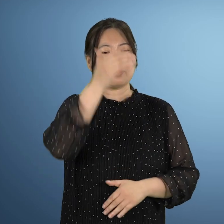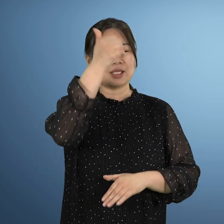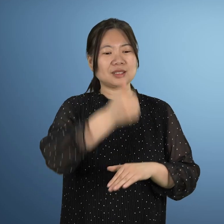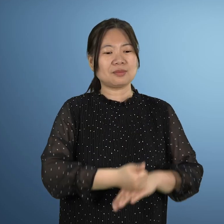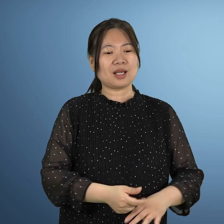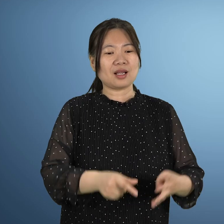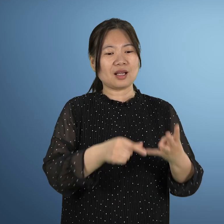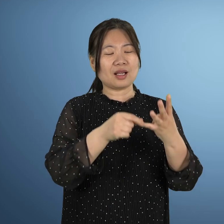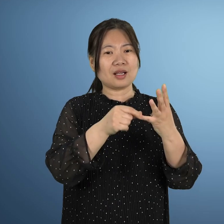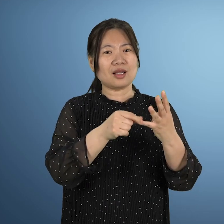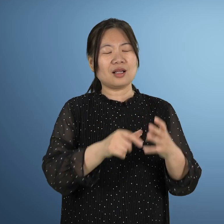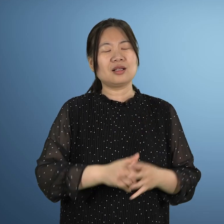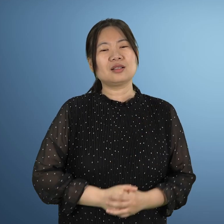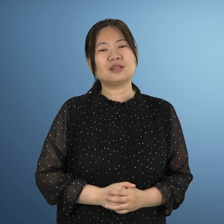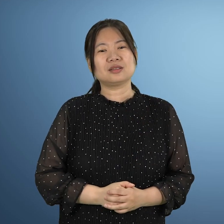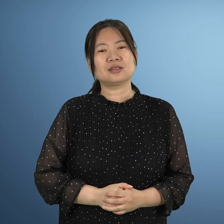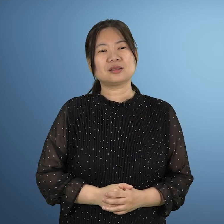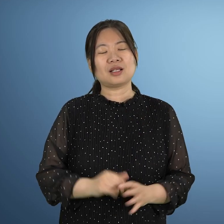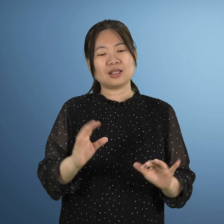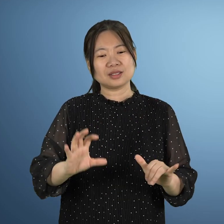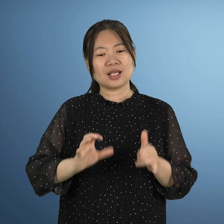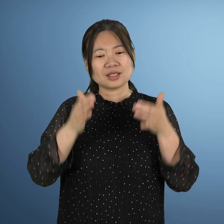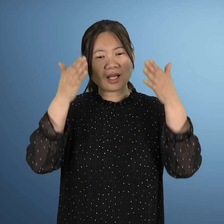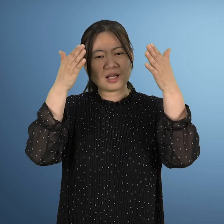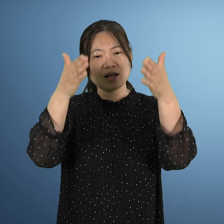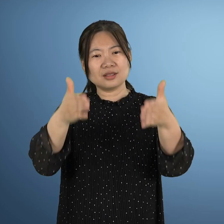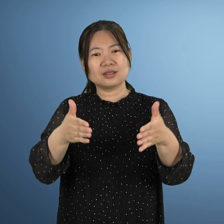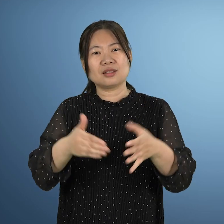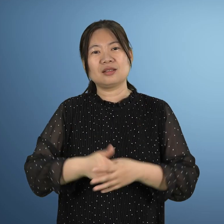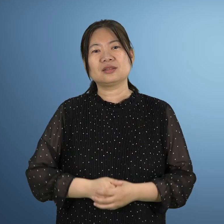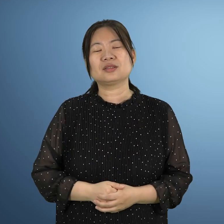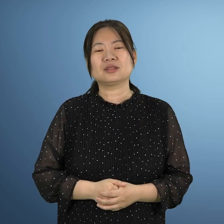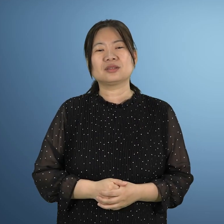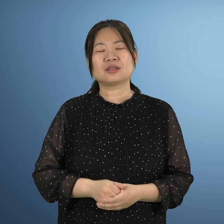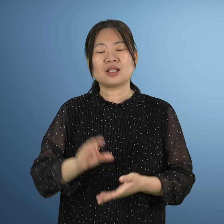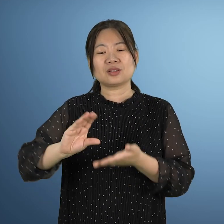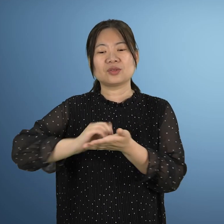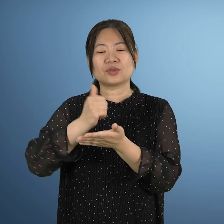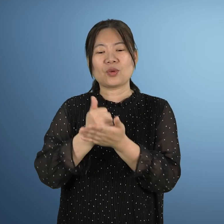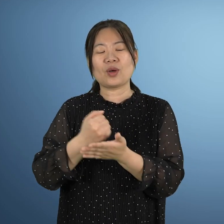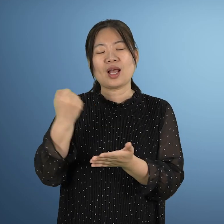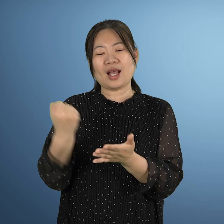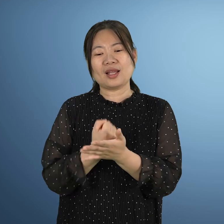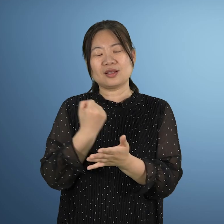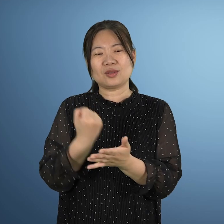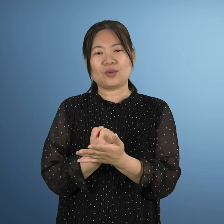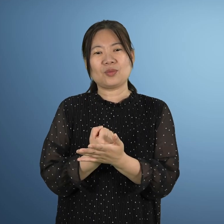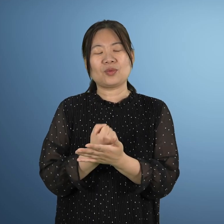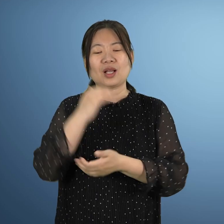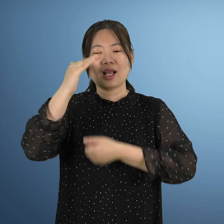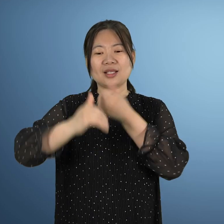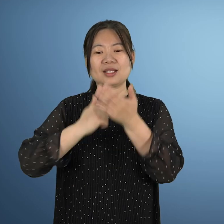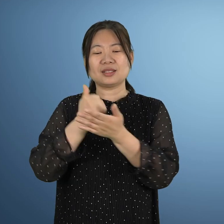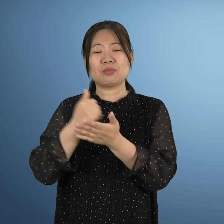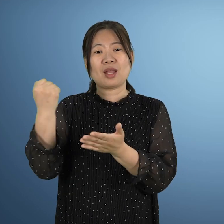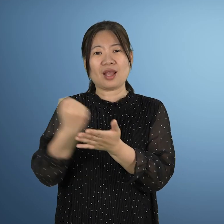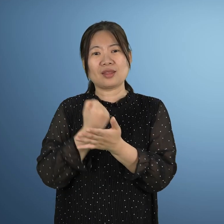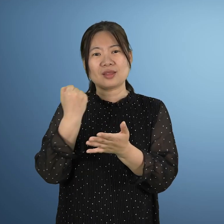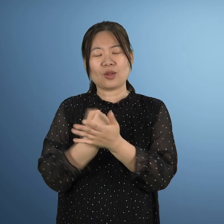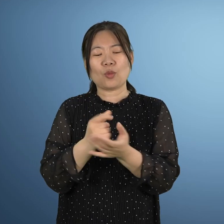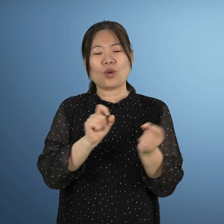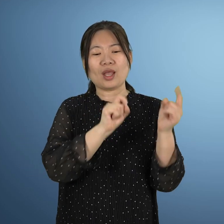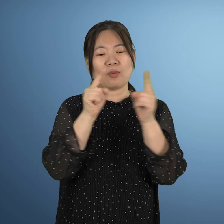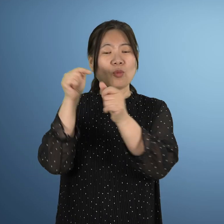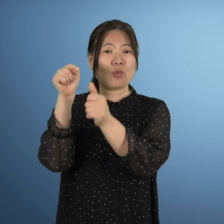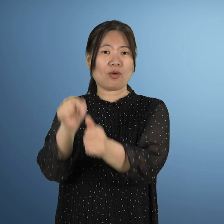네 번째로, 세상을 향한 그리스도의 애통, 하나님의 애통을